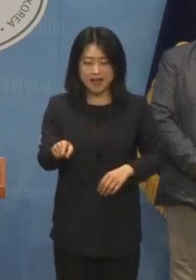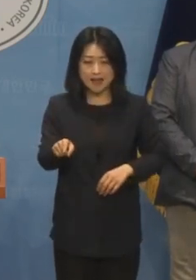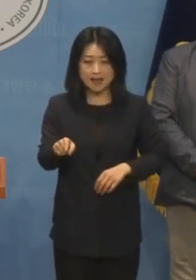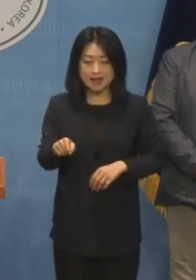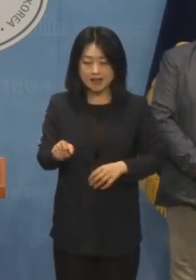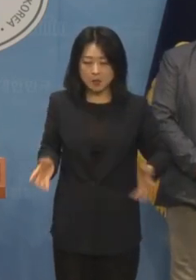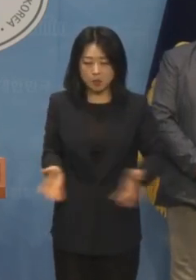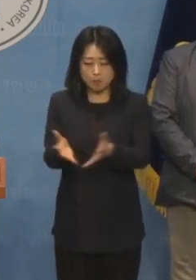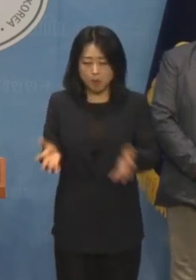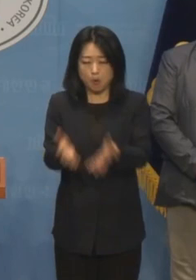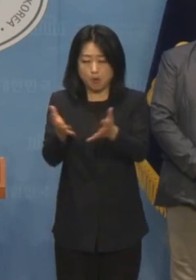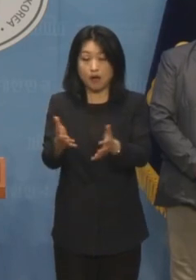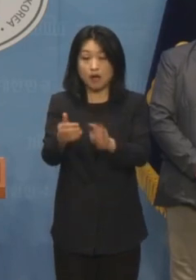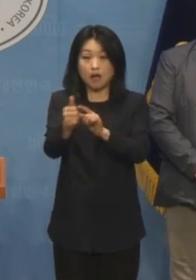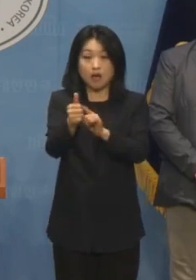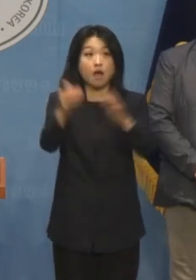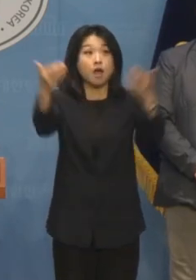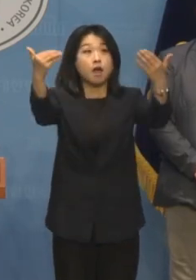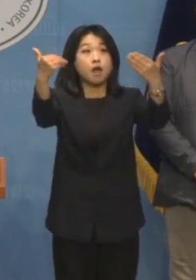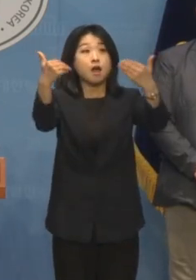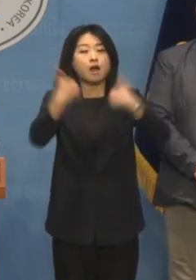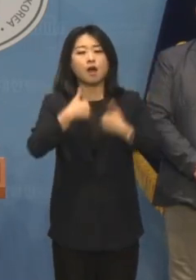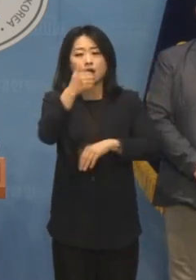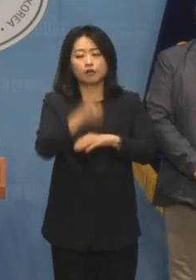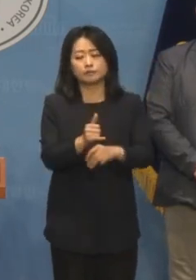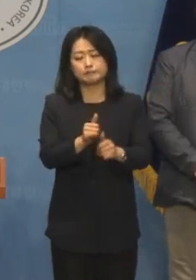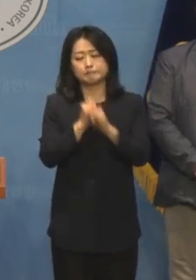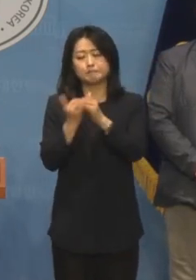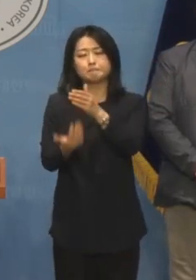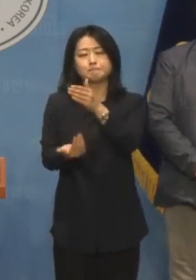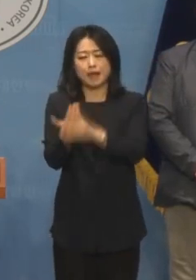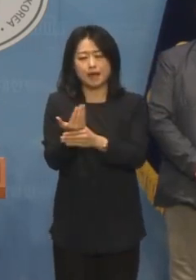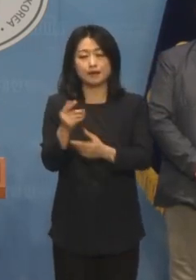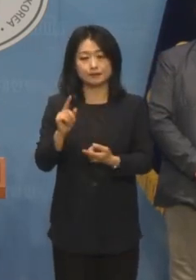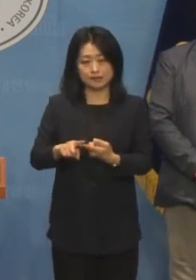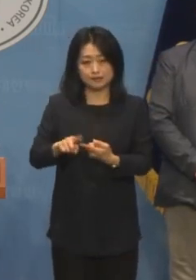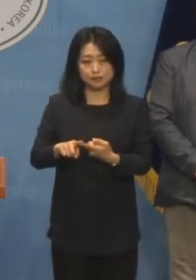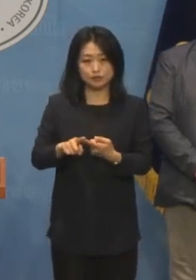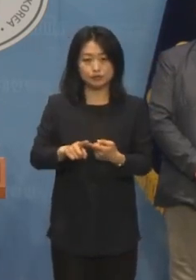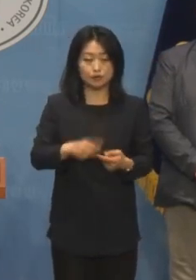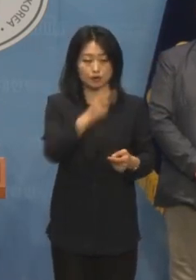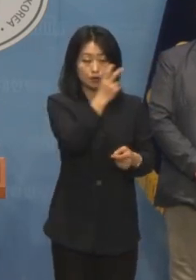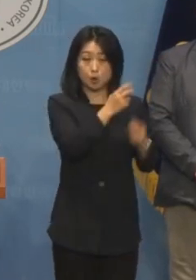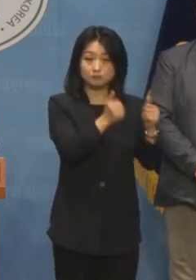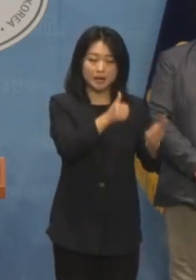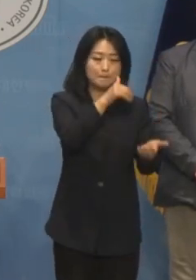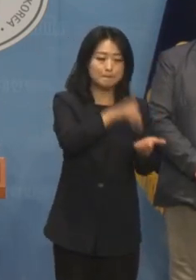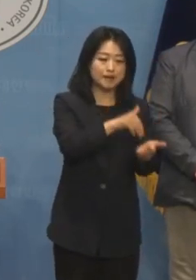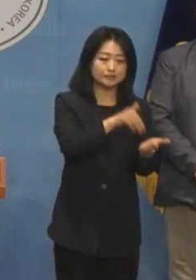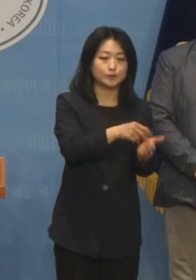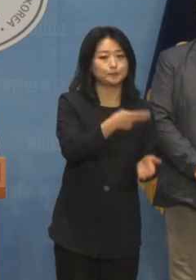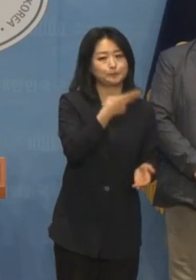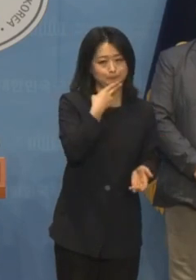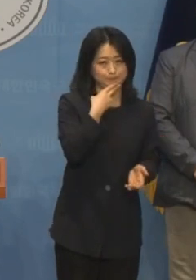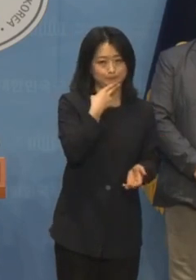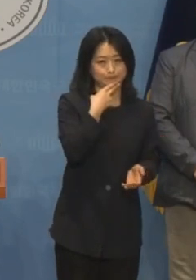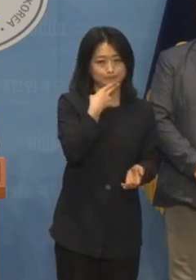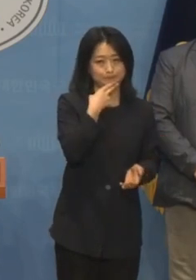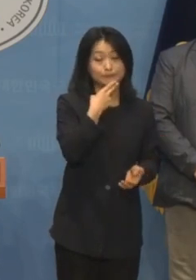어떤 몰아가기 수사 때문에 그래서 자살자가 발생했다는 데 대해서 추호도 반성이 없는 겁니다.